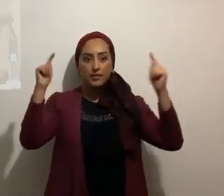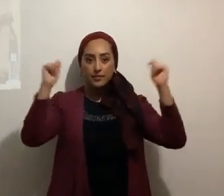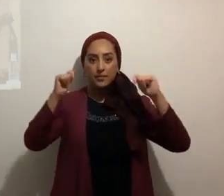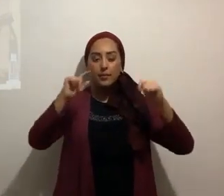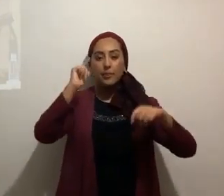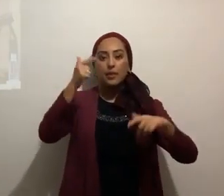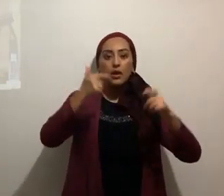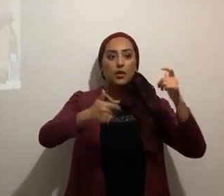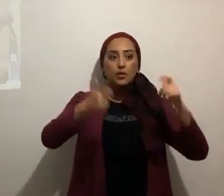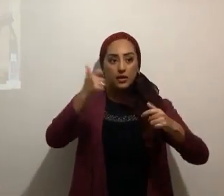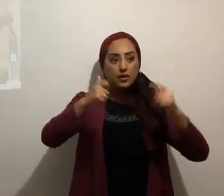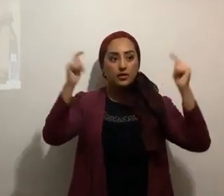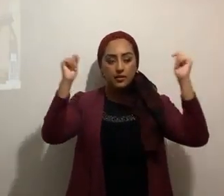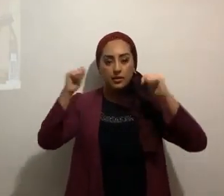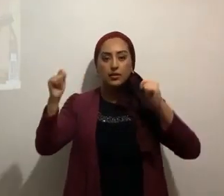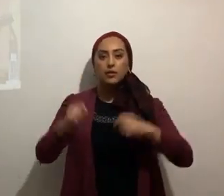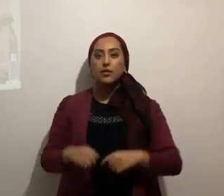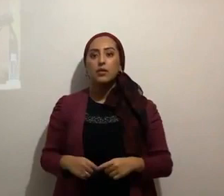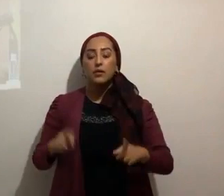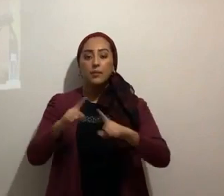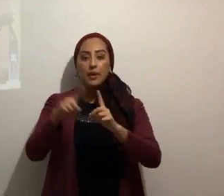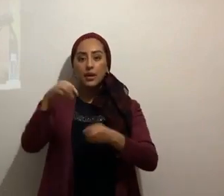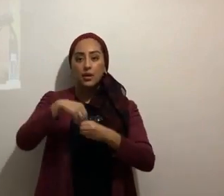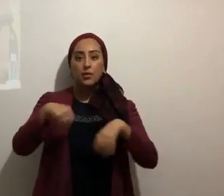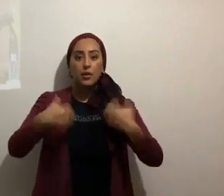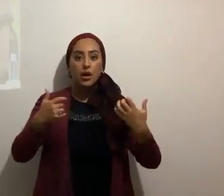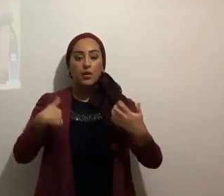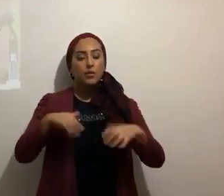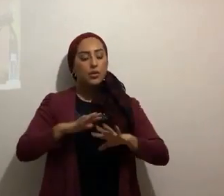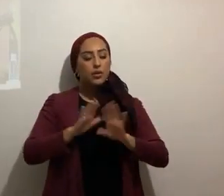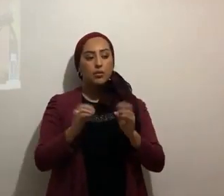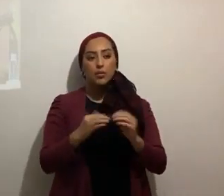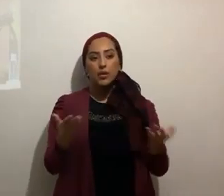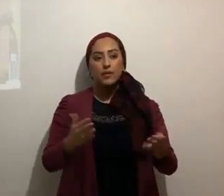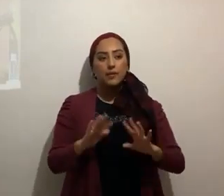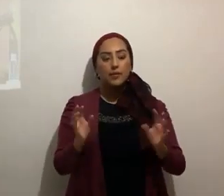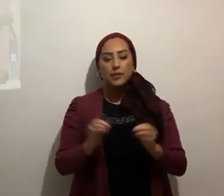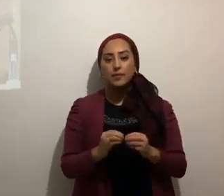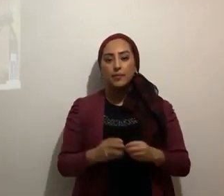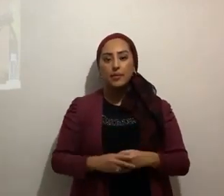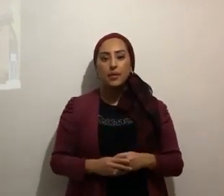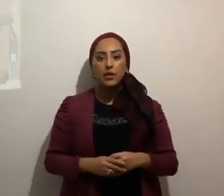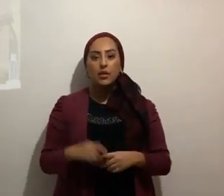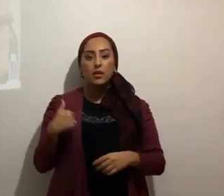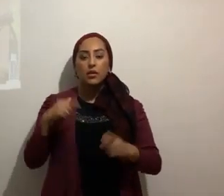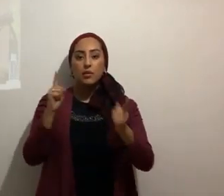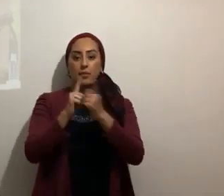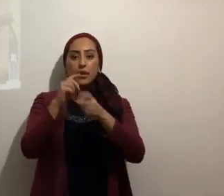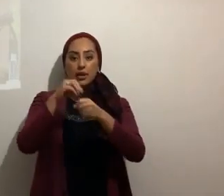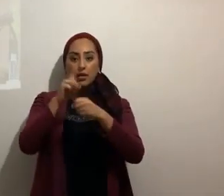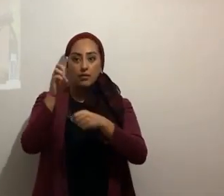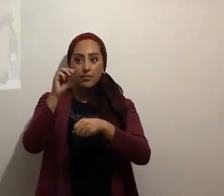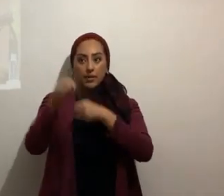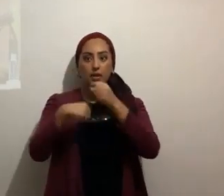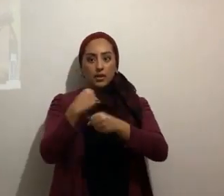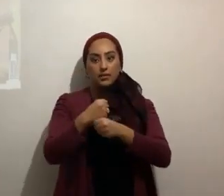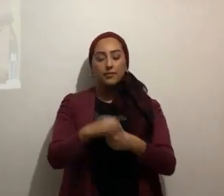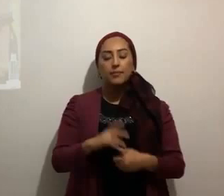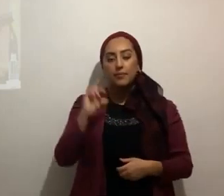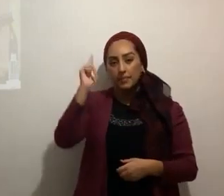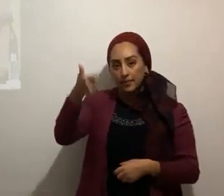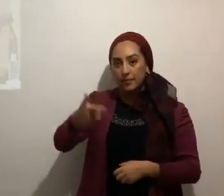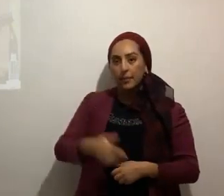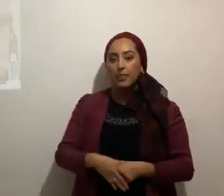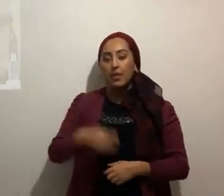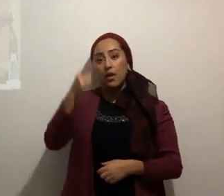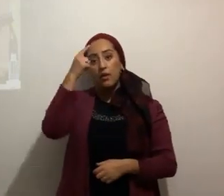después la gran tribulación, pero en la ira ya no estaremos y nos saludaremos en el milenio.